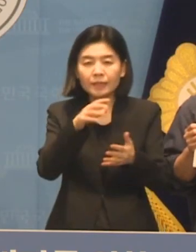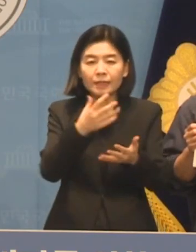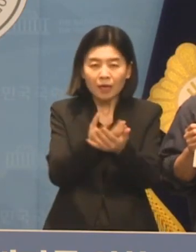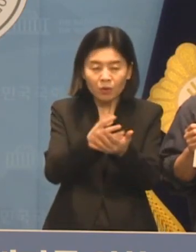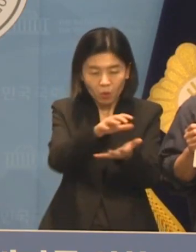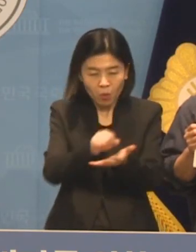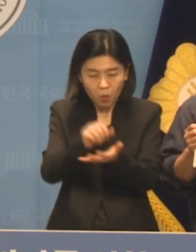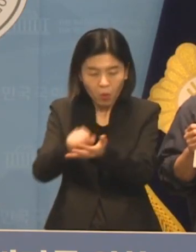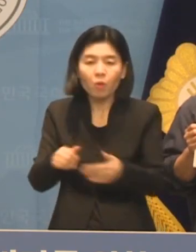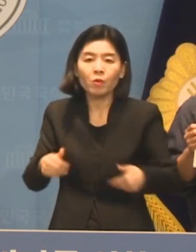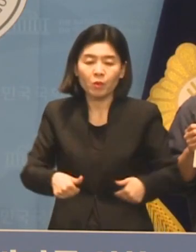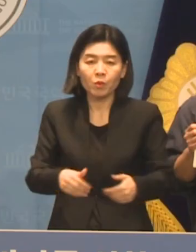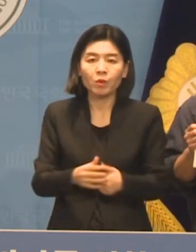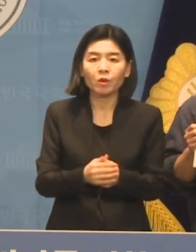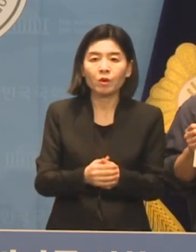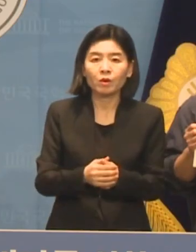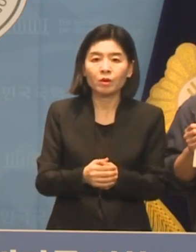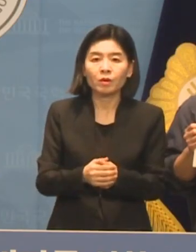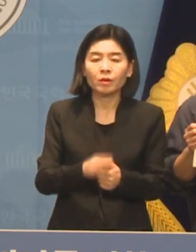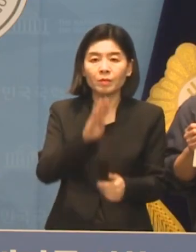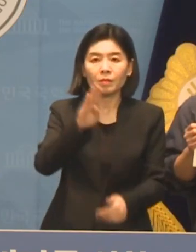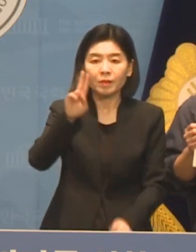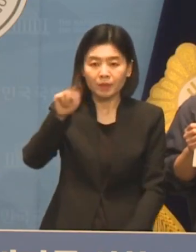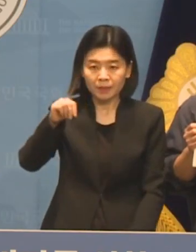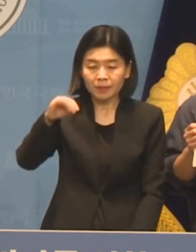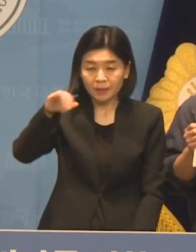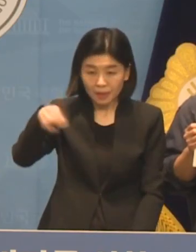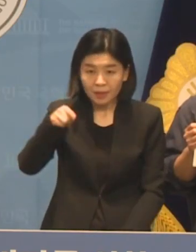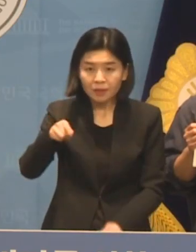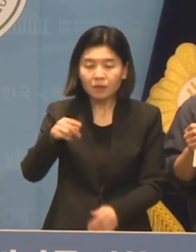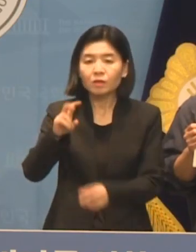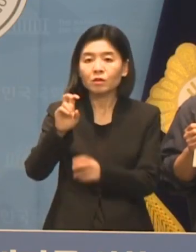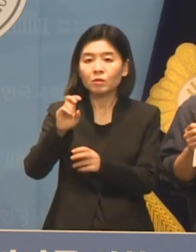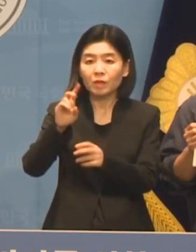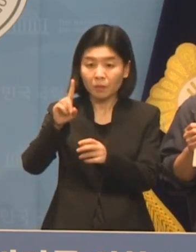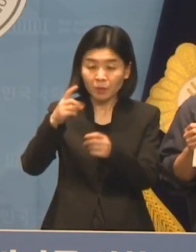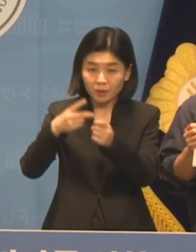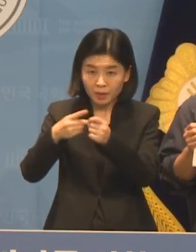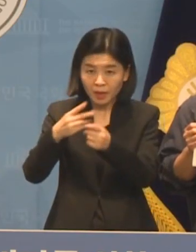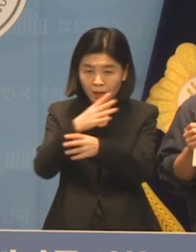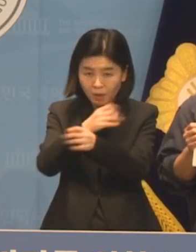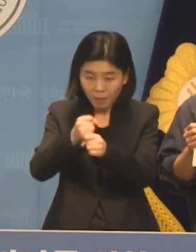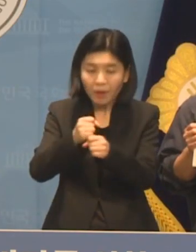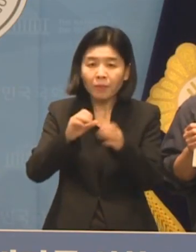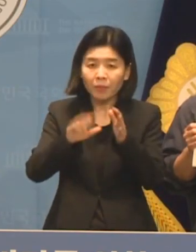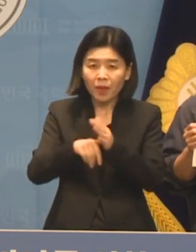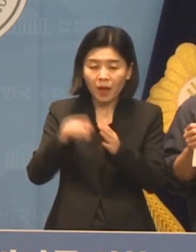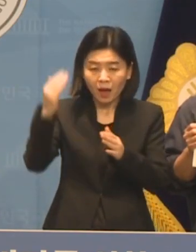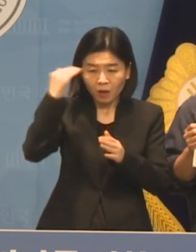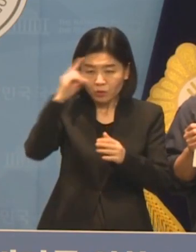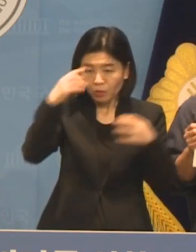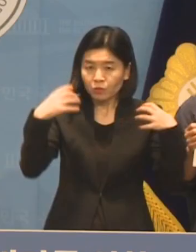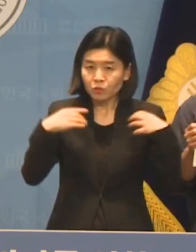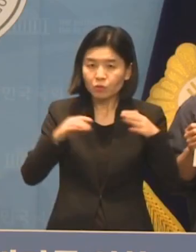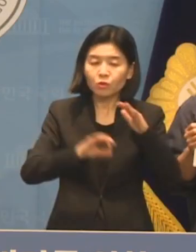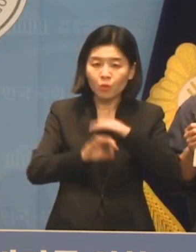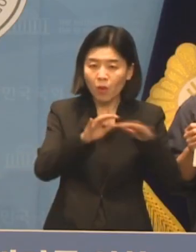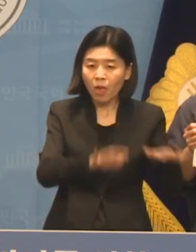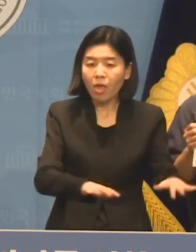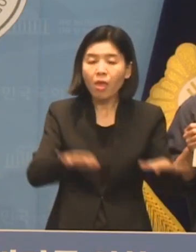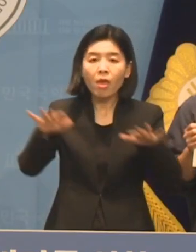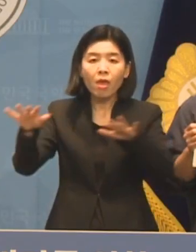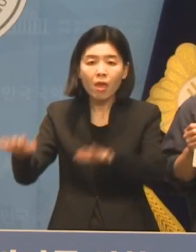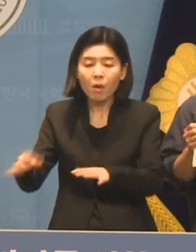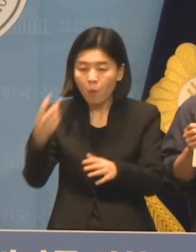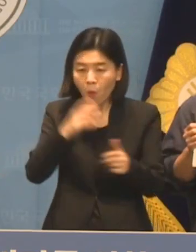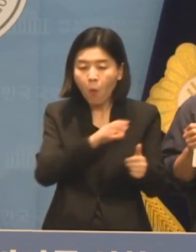필요합니다. 마지막으로 BBNJ의 21번째 협약국가로서 한국 정부 역시 공해 보호구역 확대와 공해상의